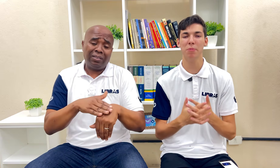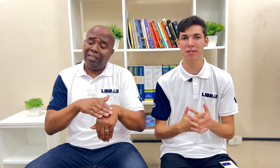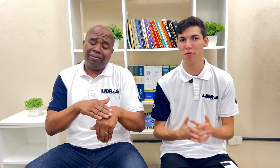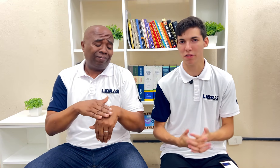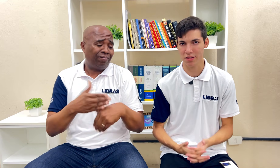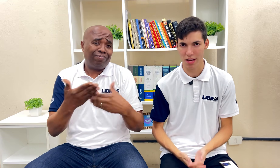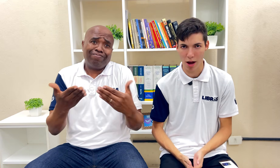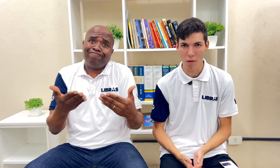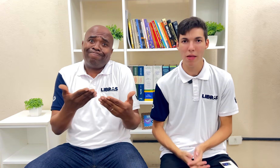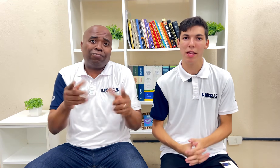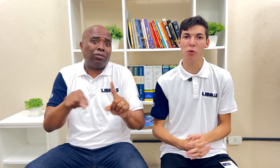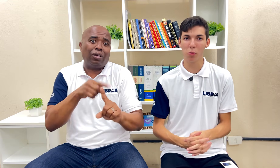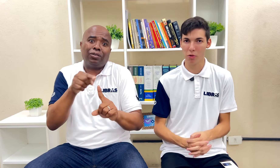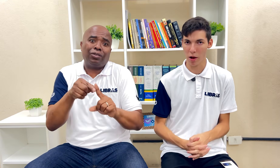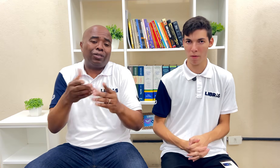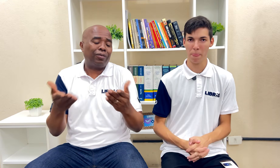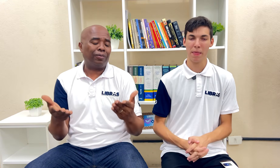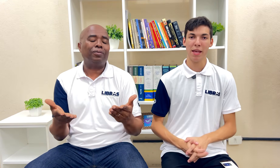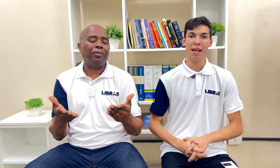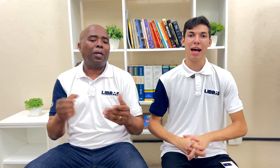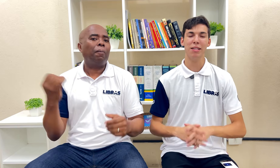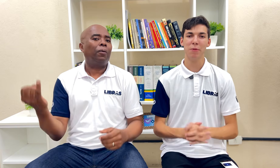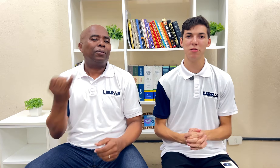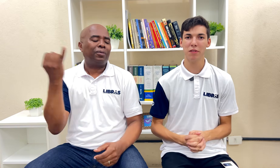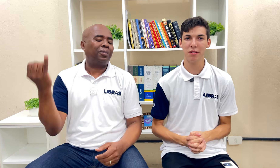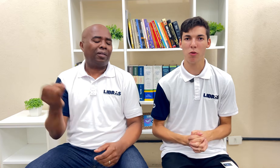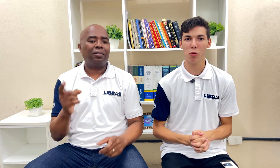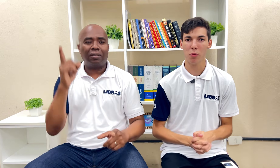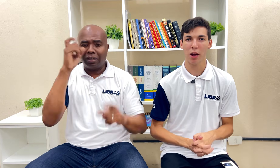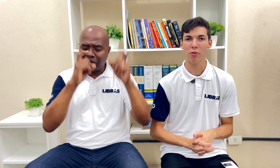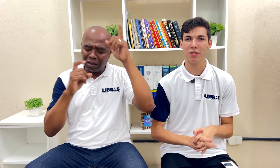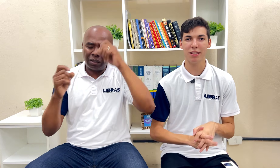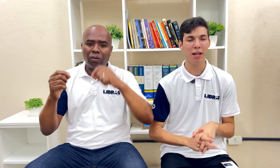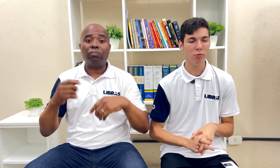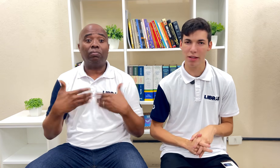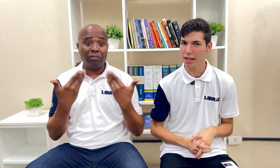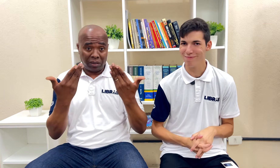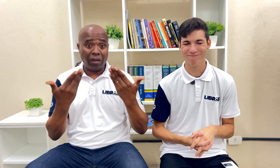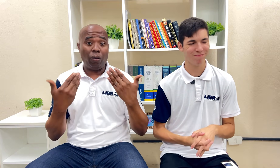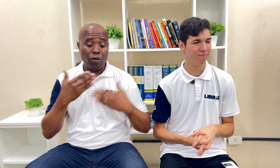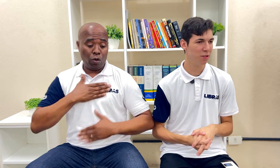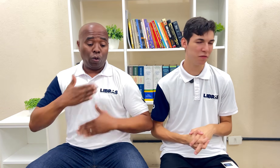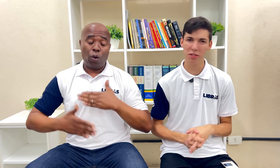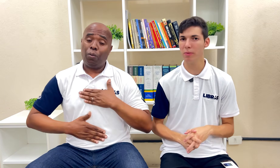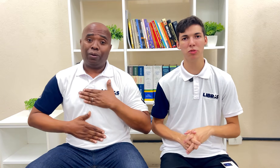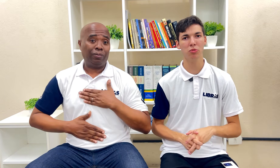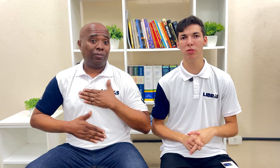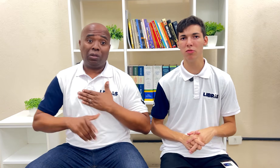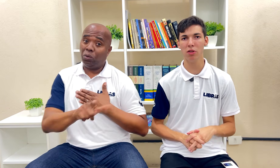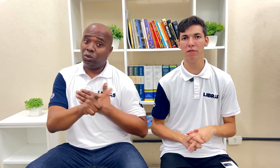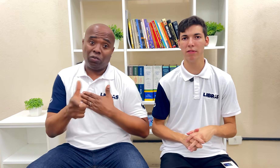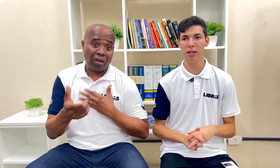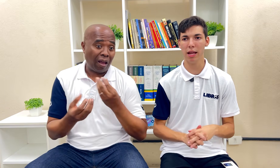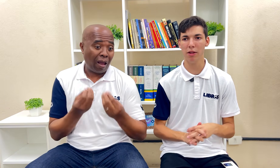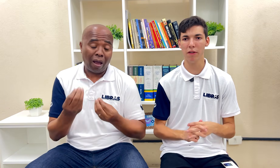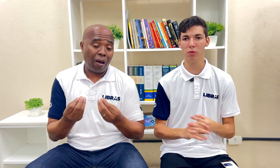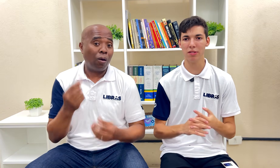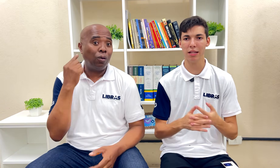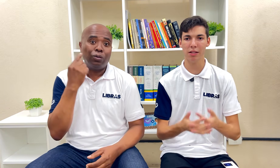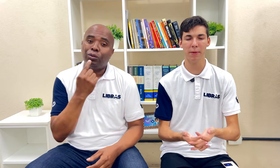expressão facial e corporal. A expressão facial corporal, se não tem, dificilmente o surdo não só ele não vai gostar da interpretação,